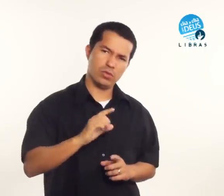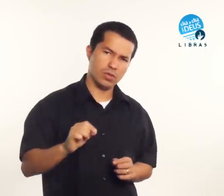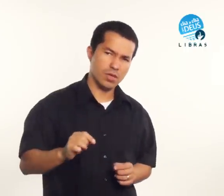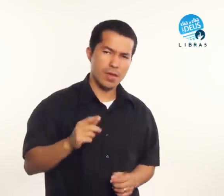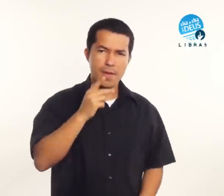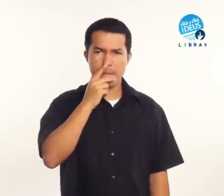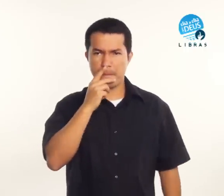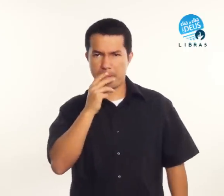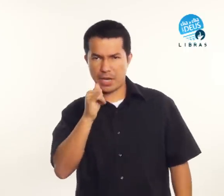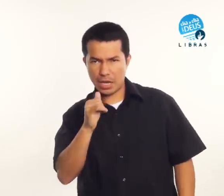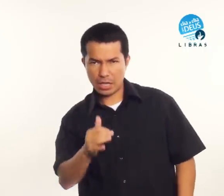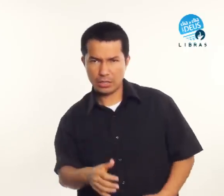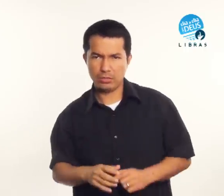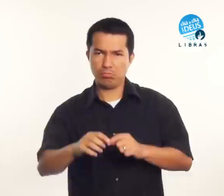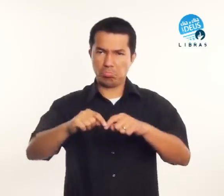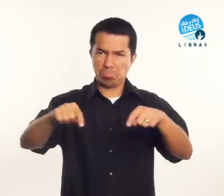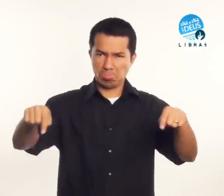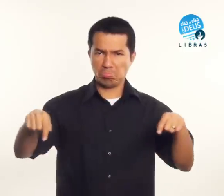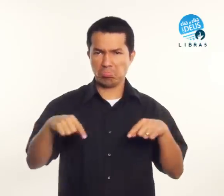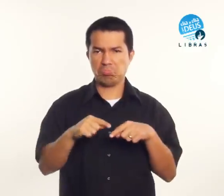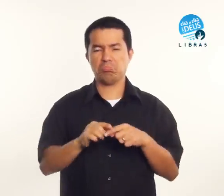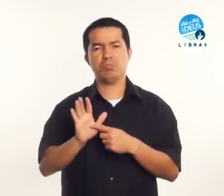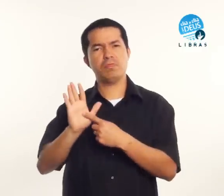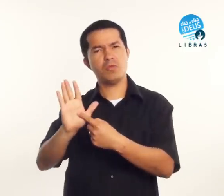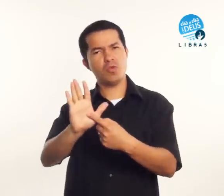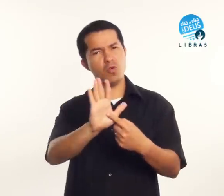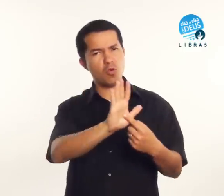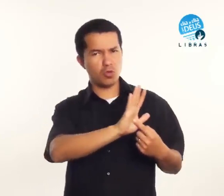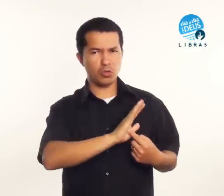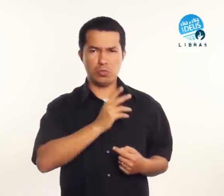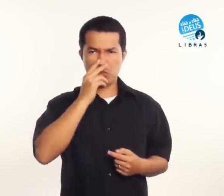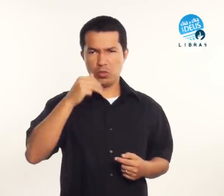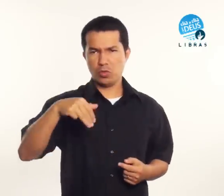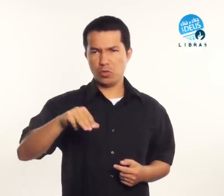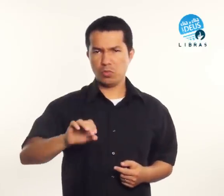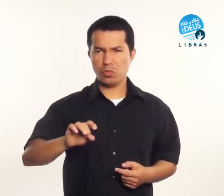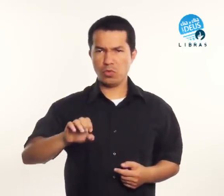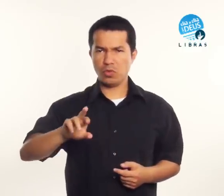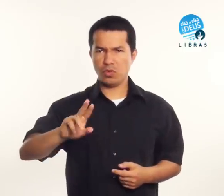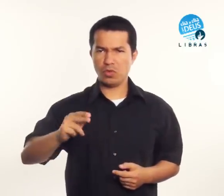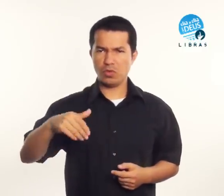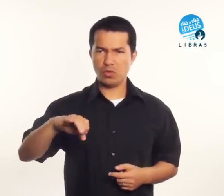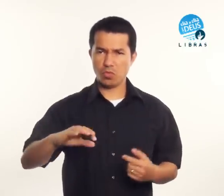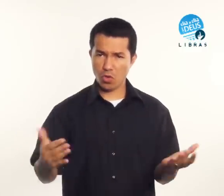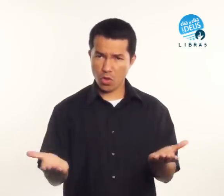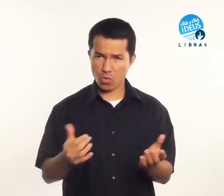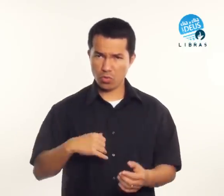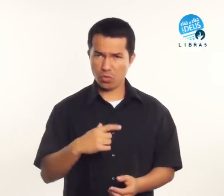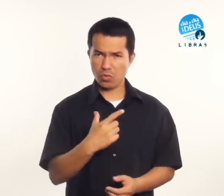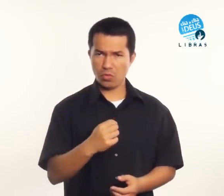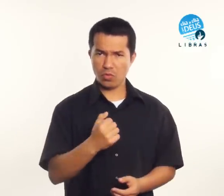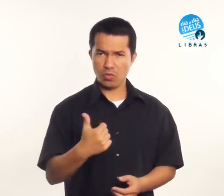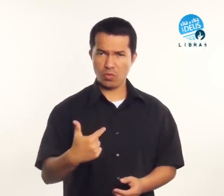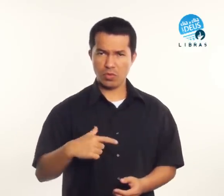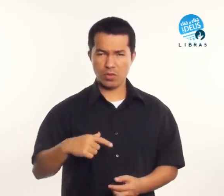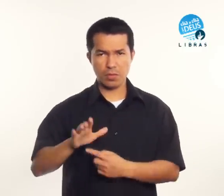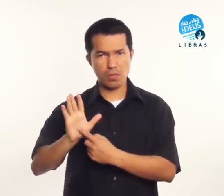assim: não, eu ofereço o meu quarto para que meu filho ou a minha filha